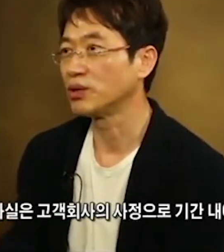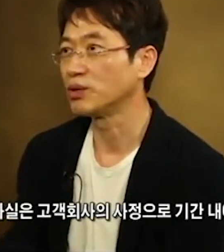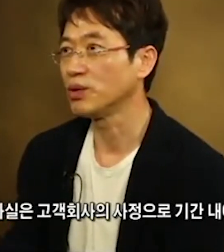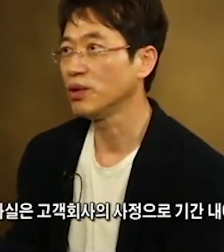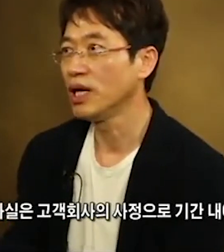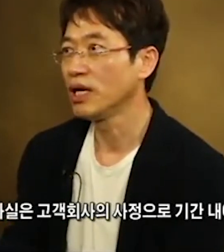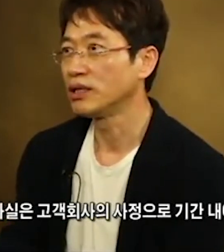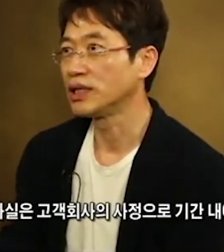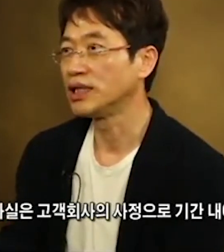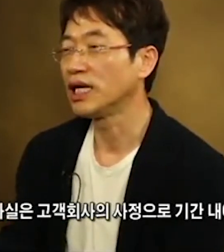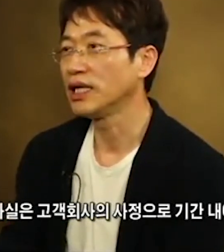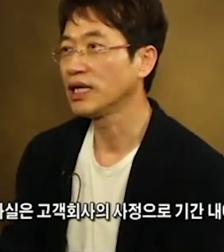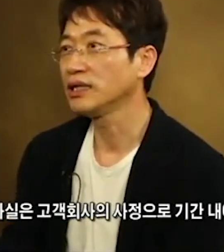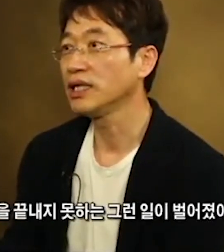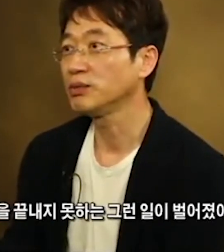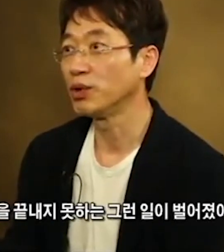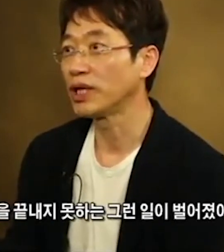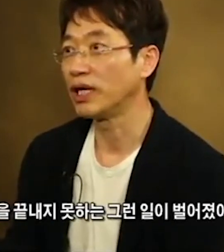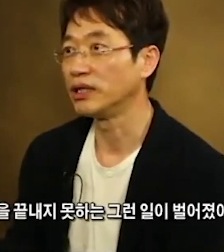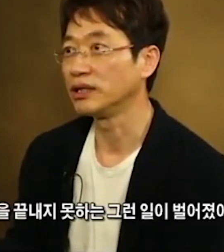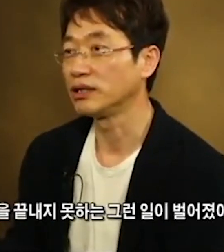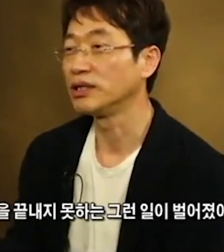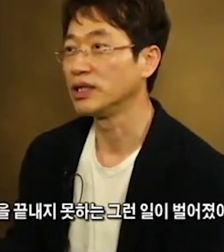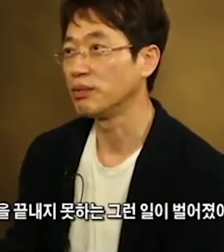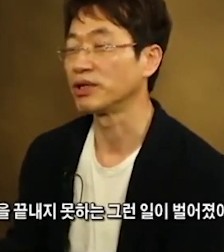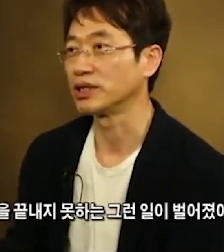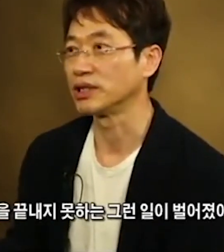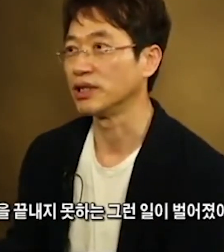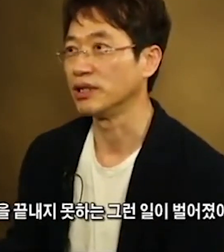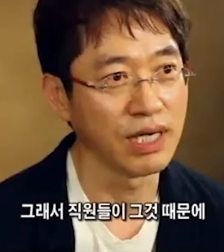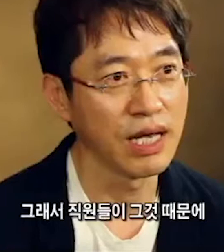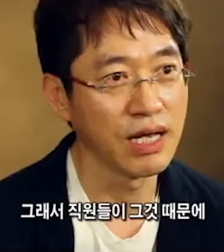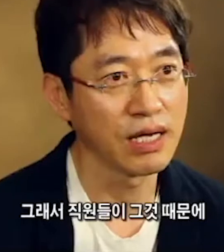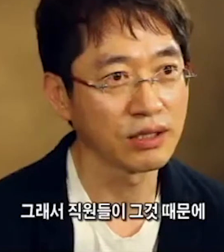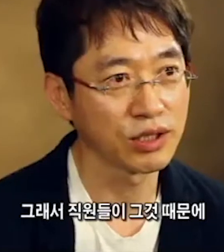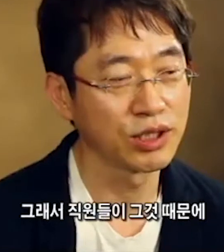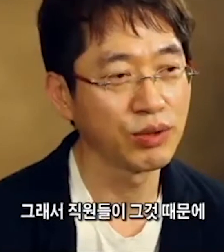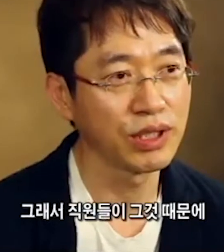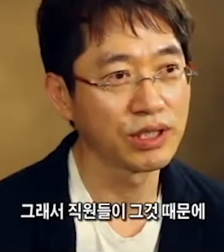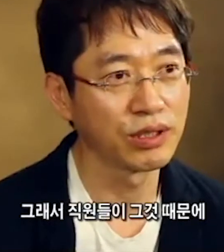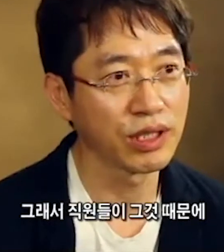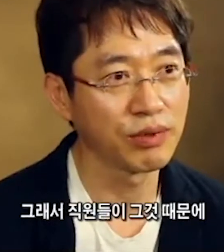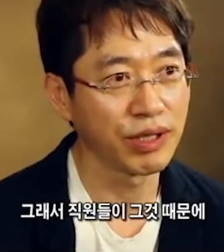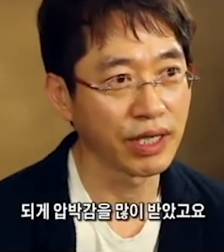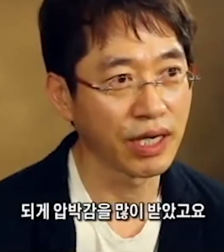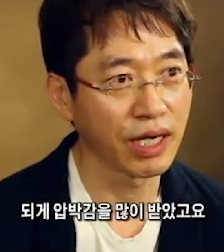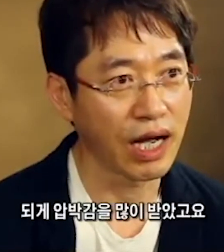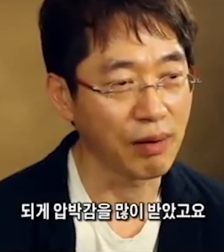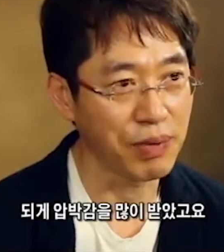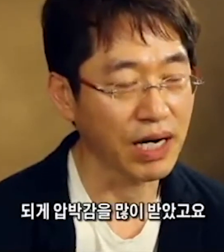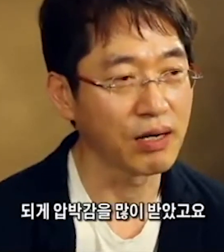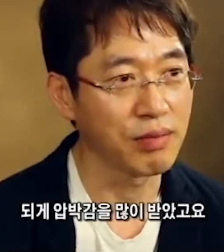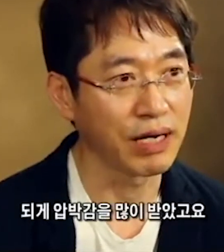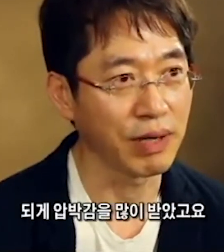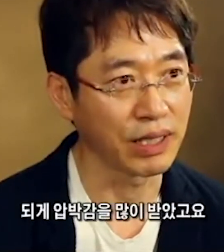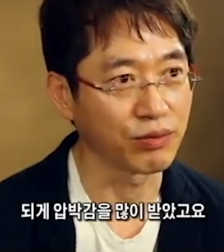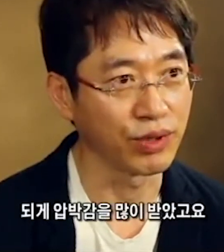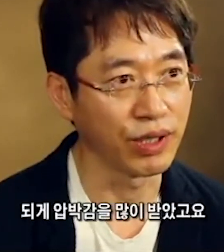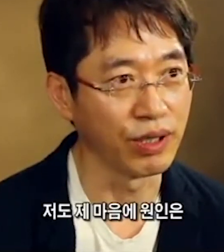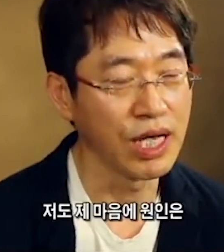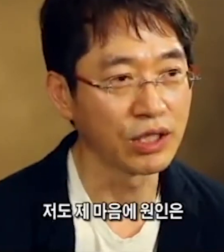회사의 사정으로 그 기간 내에 끝내지 못하는 그런 일이 벌어졌어요. 그래서 직원들이 그것 때문에 되게 압박감을